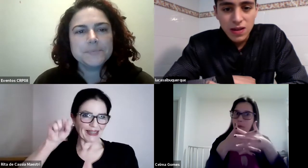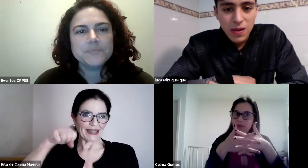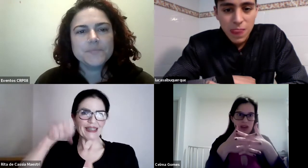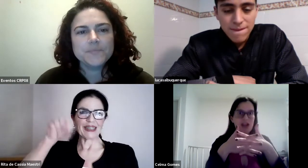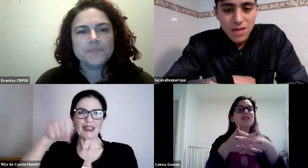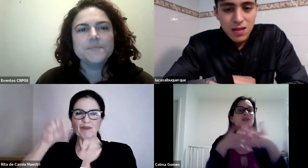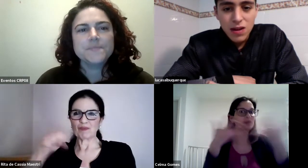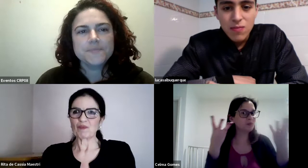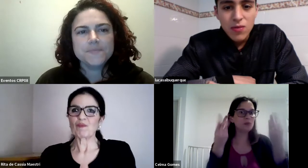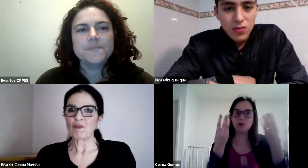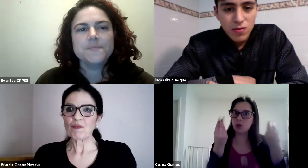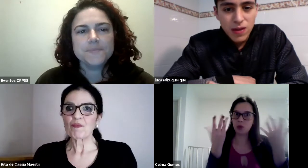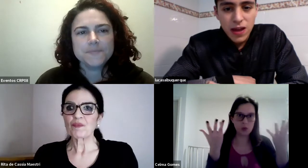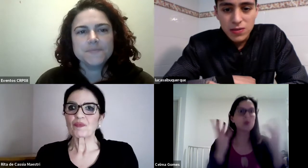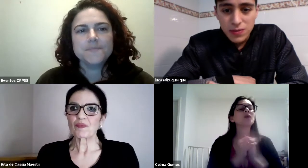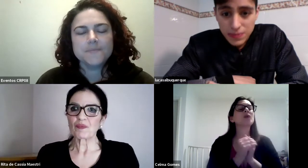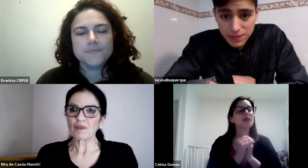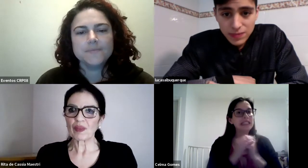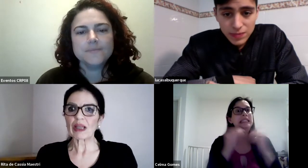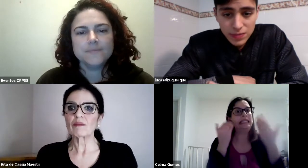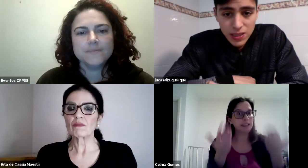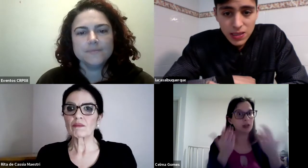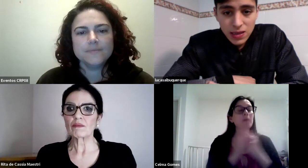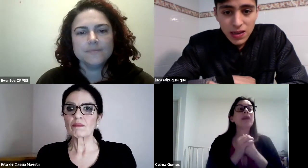né? Então, era muito complexo.